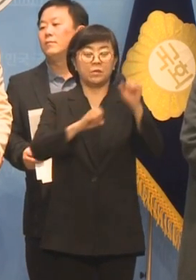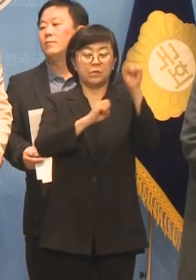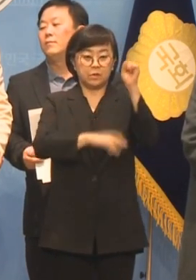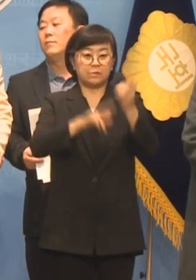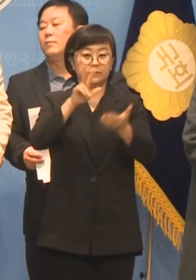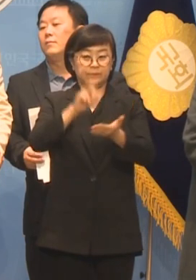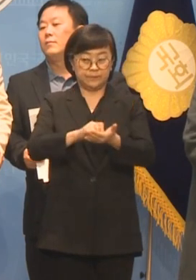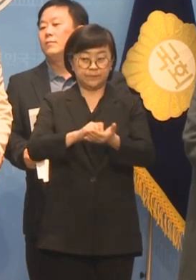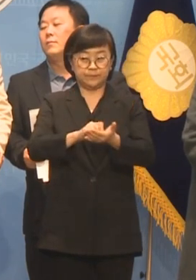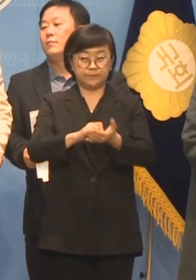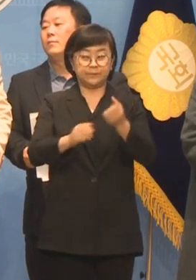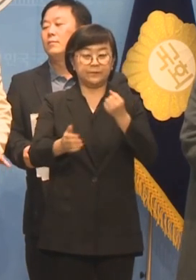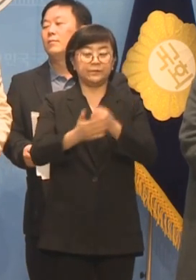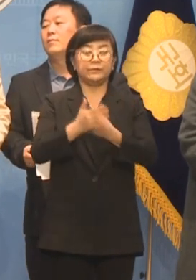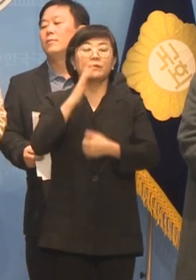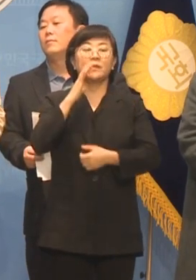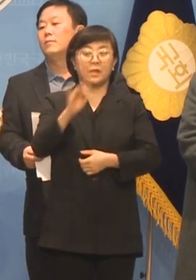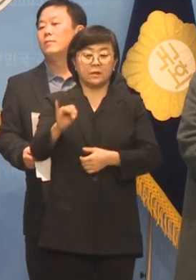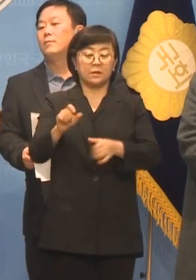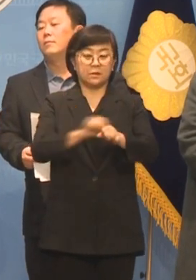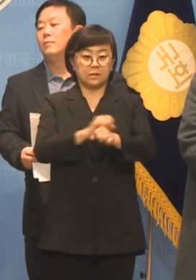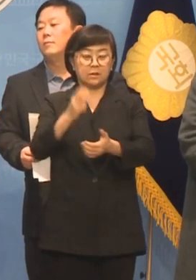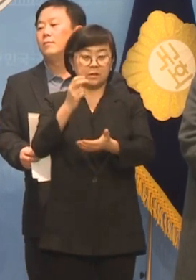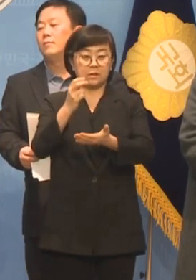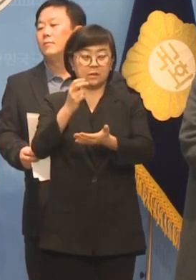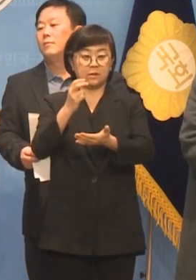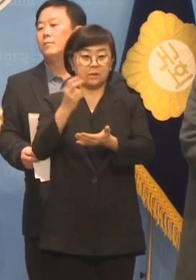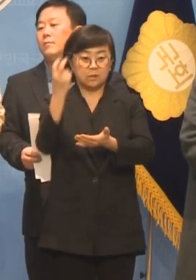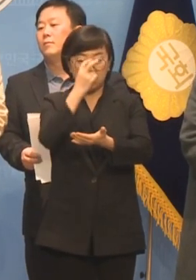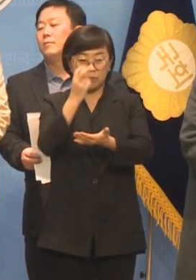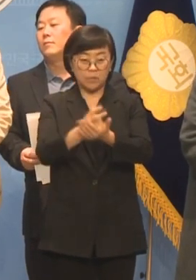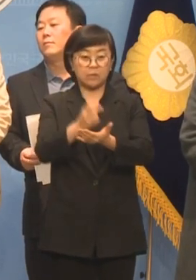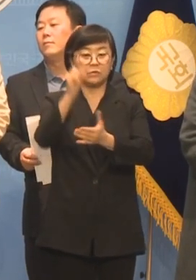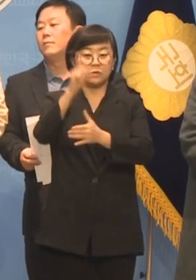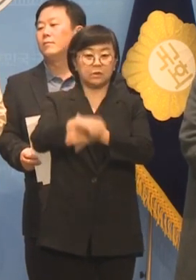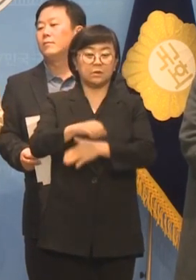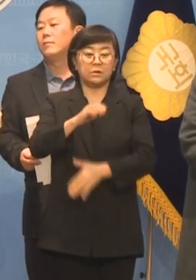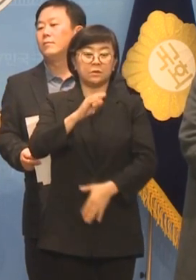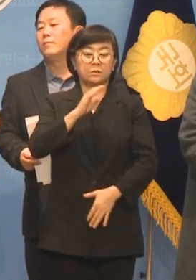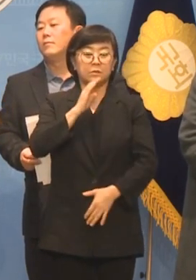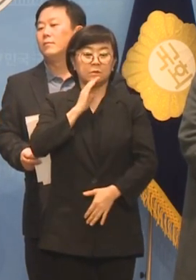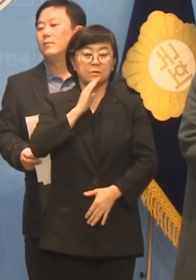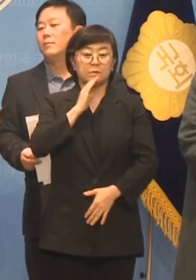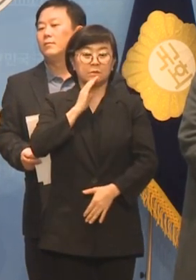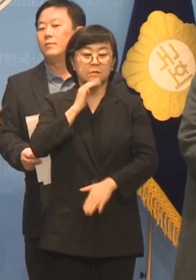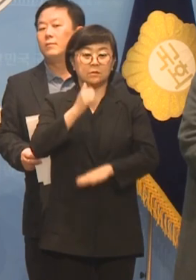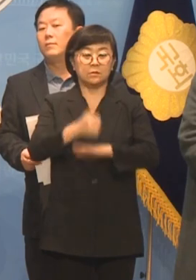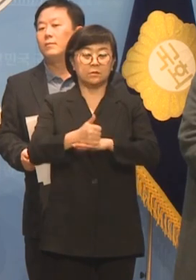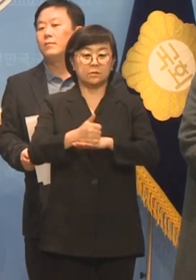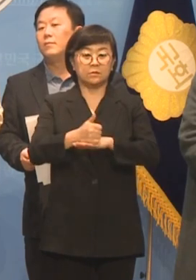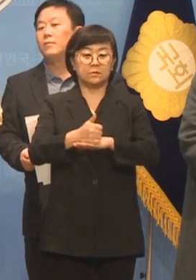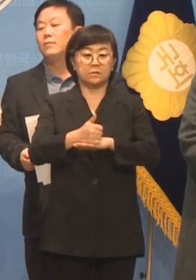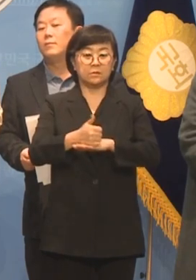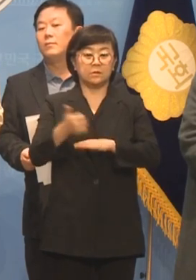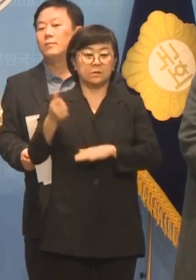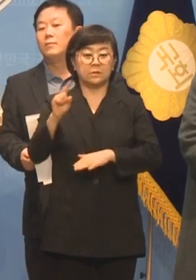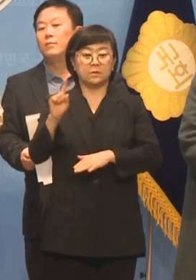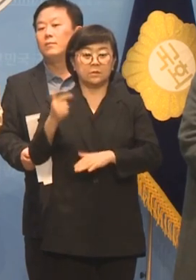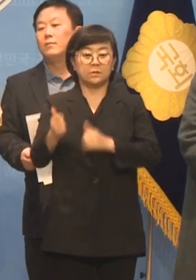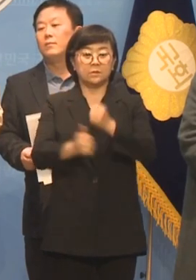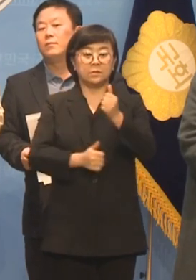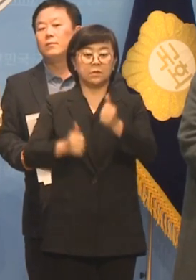생각하기 때문에 당연히 특검법을 수용해야 하는 것이 대통령이 마지막으로, 그리고 한동훈